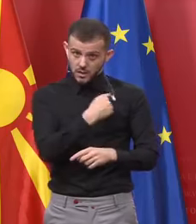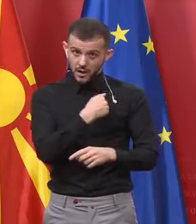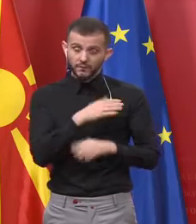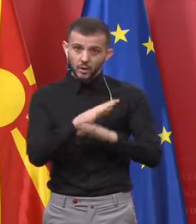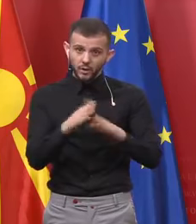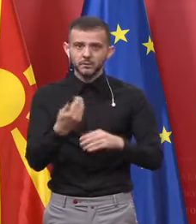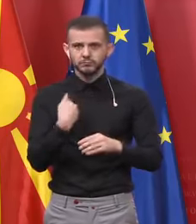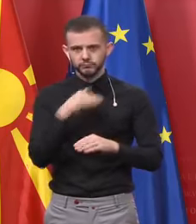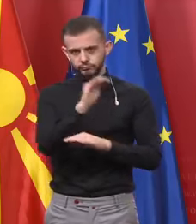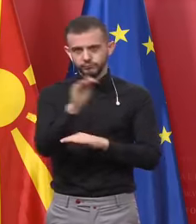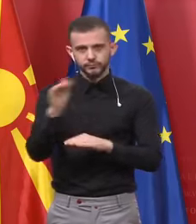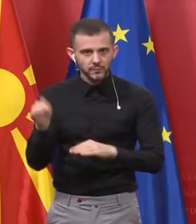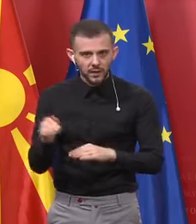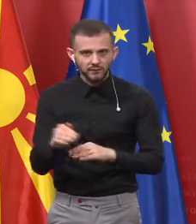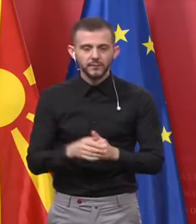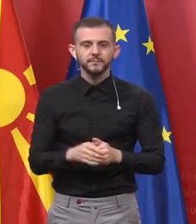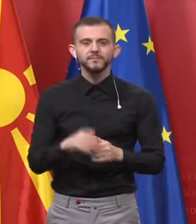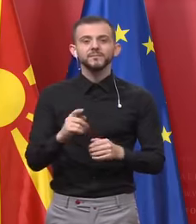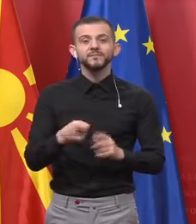одговорот.